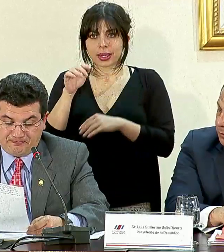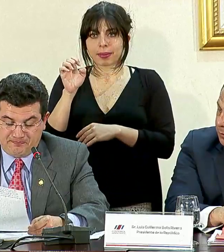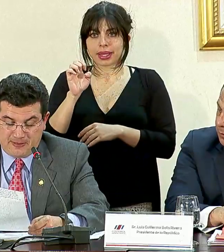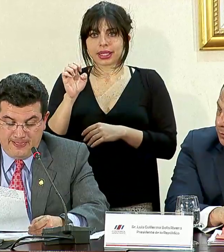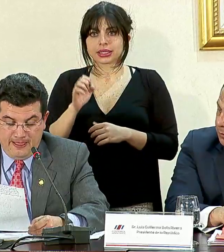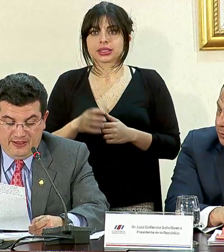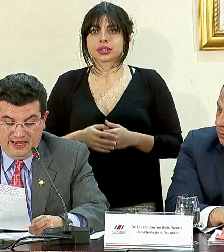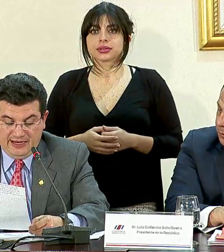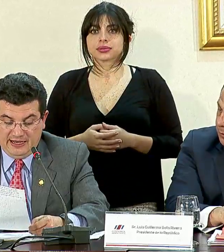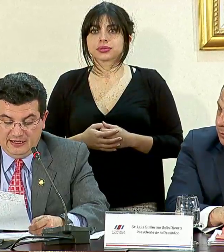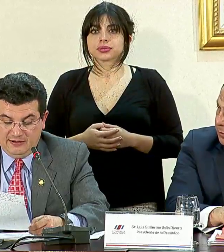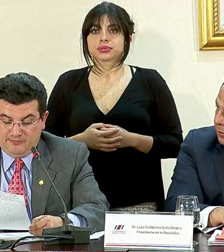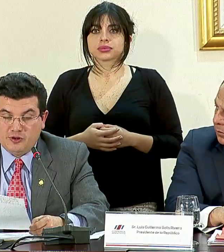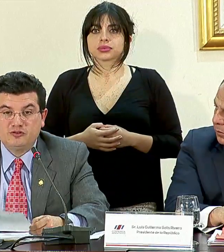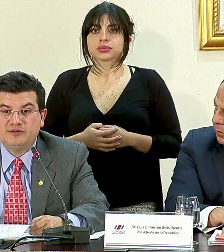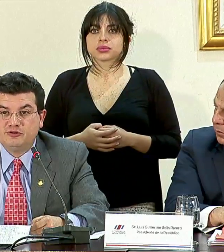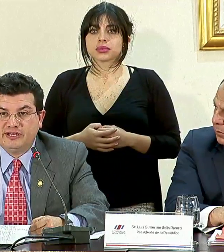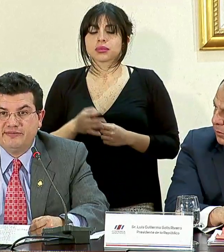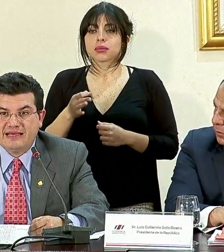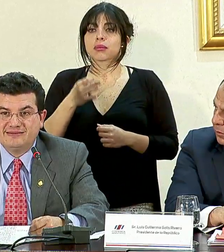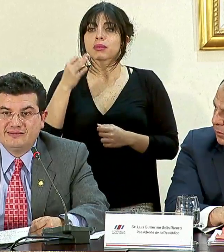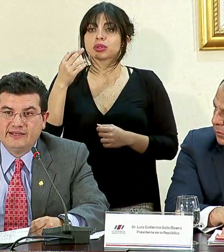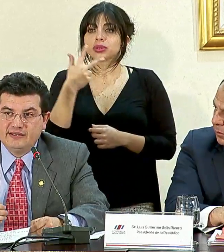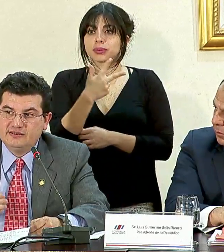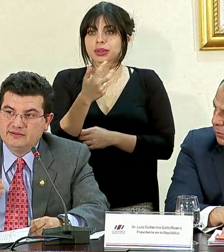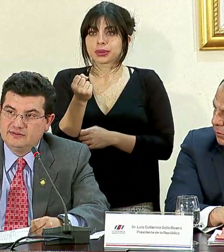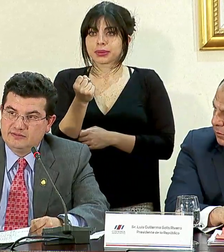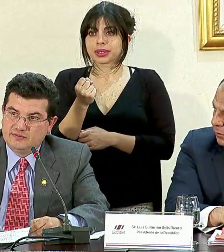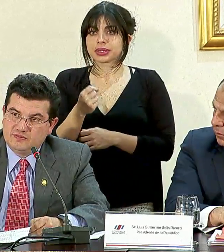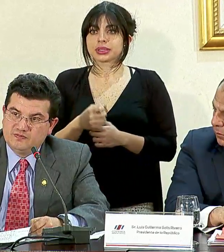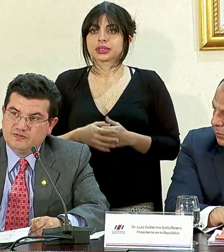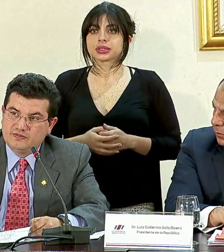emergencia. En el próximo trimestre